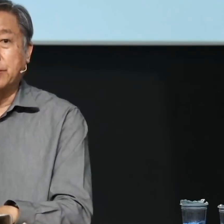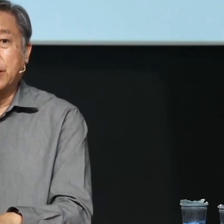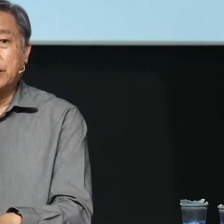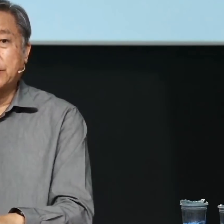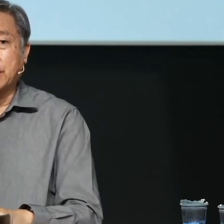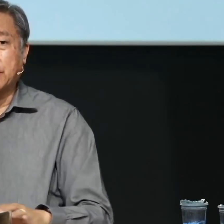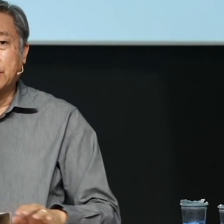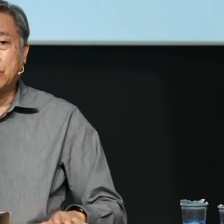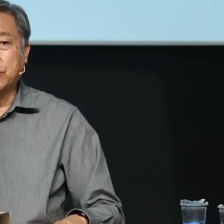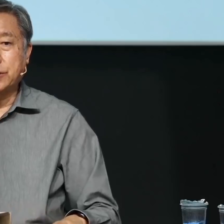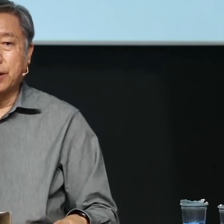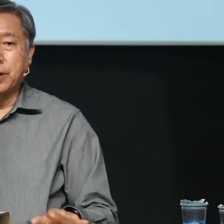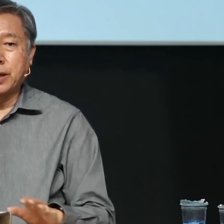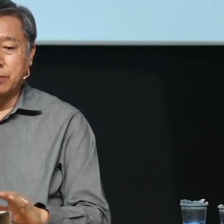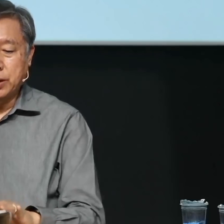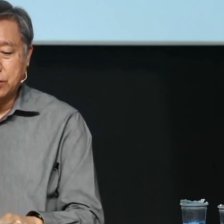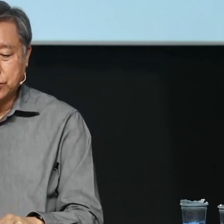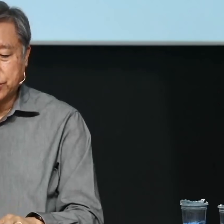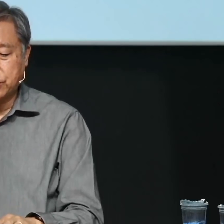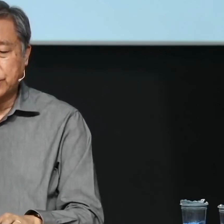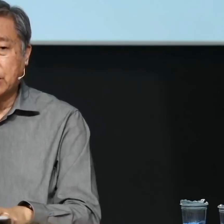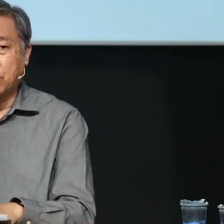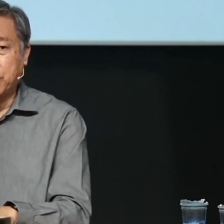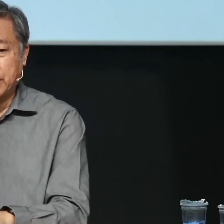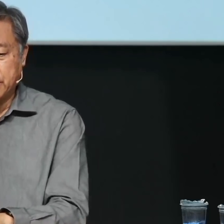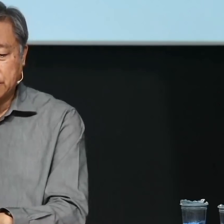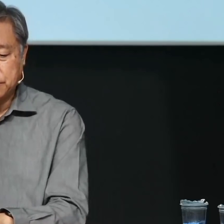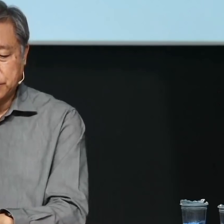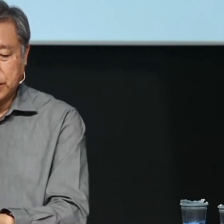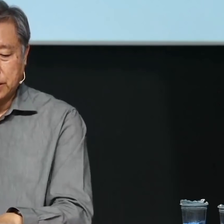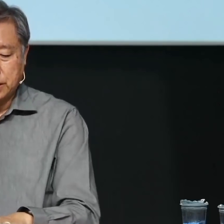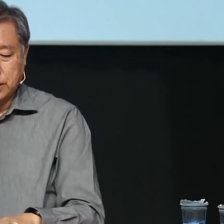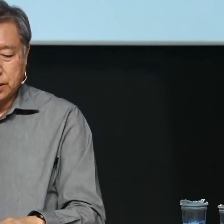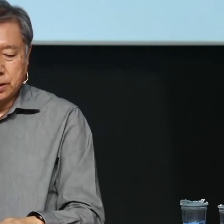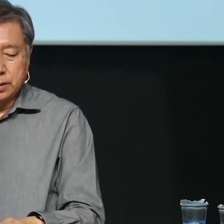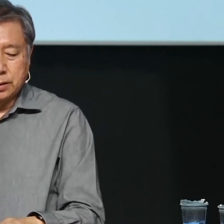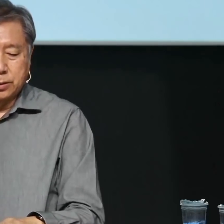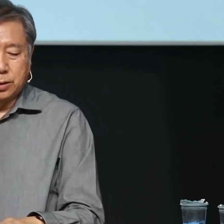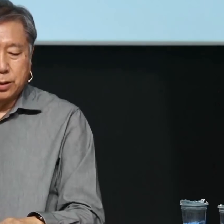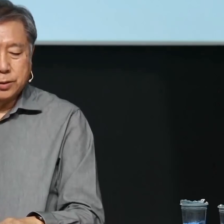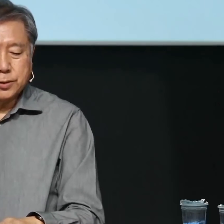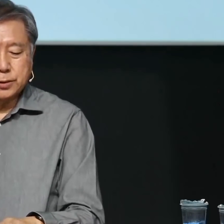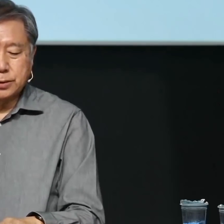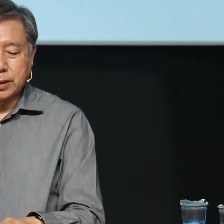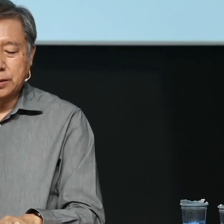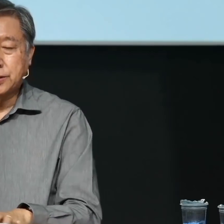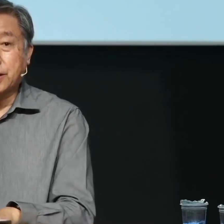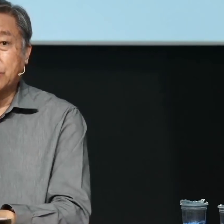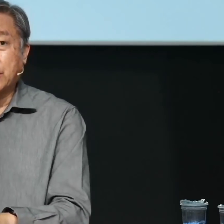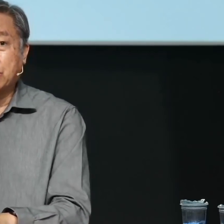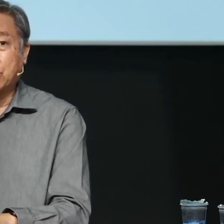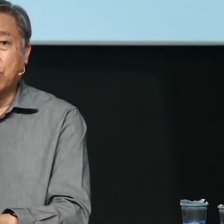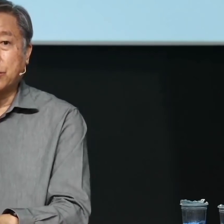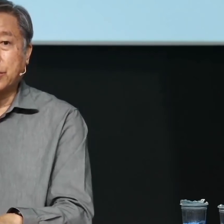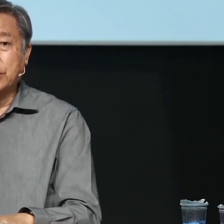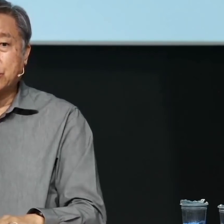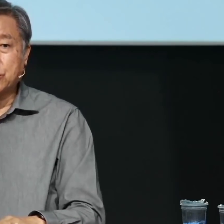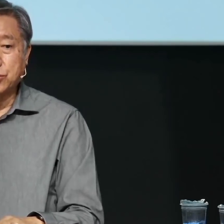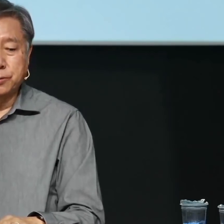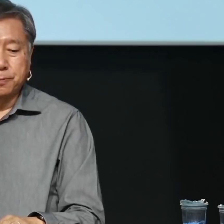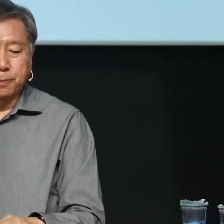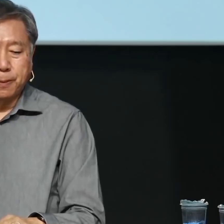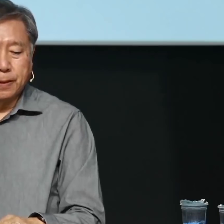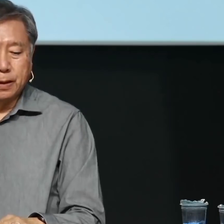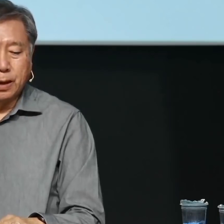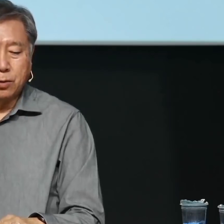irmãos e irmãs em Cristo e também amigos que nos acompanham. Nós ainda estamos dentro do